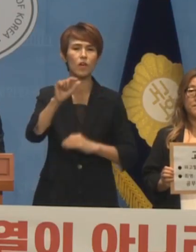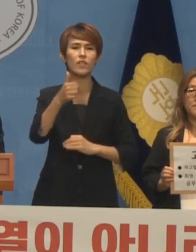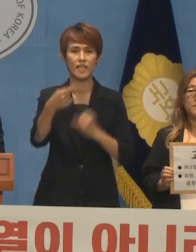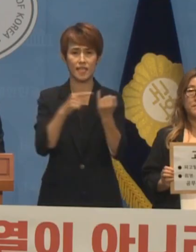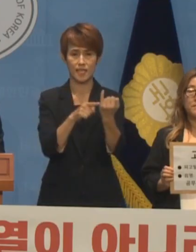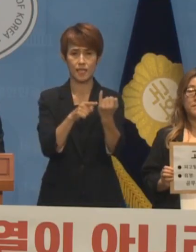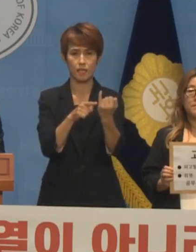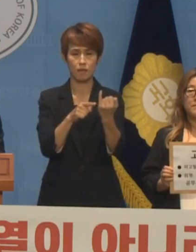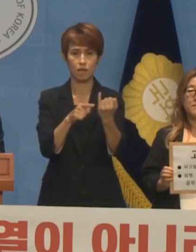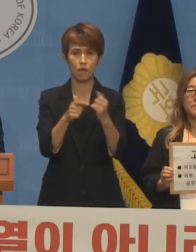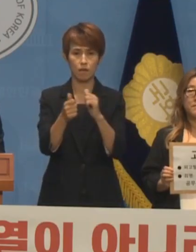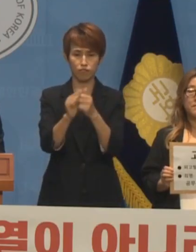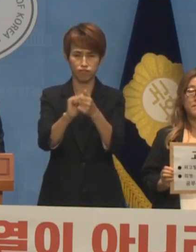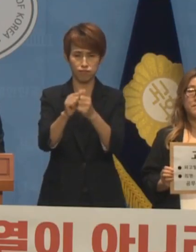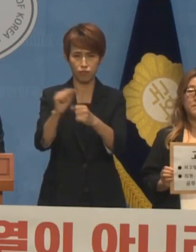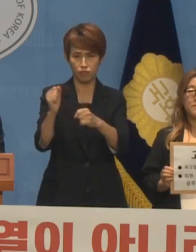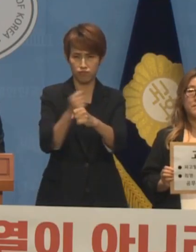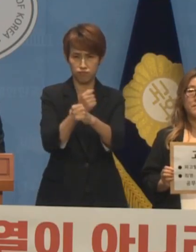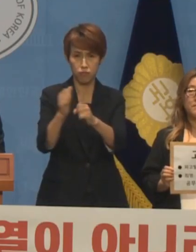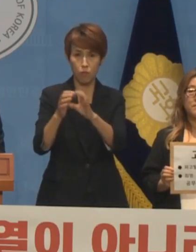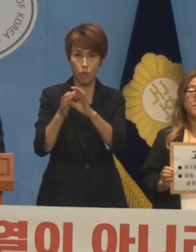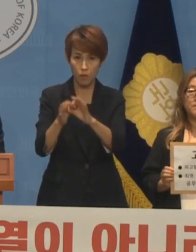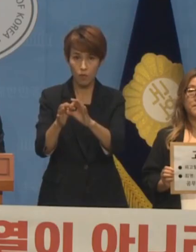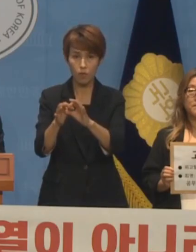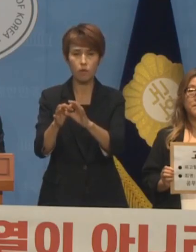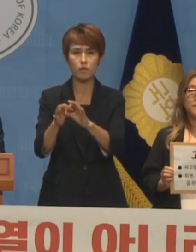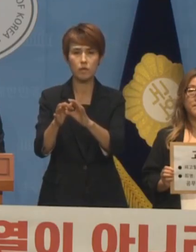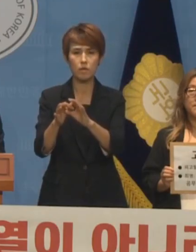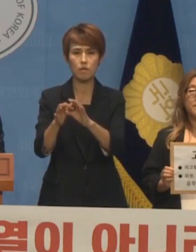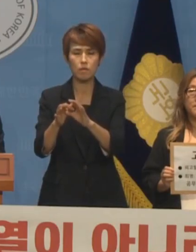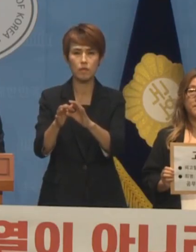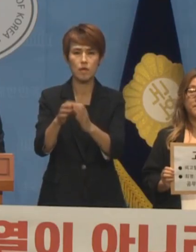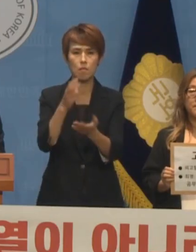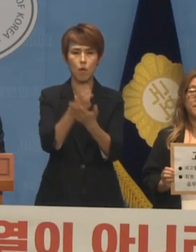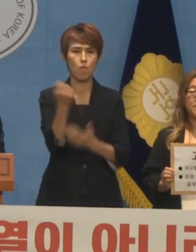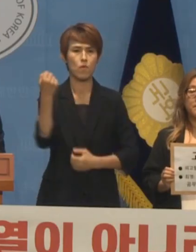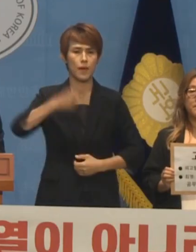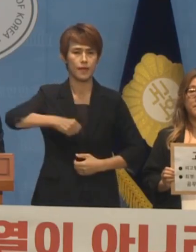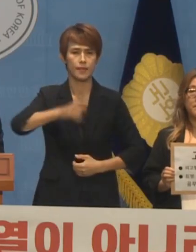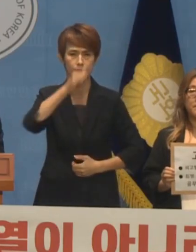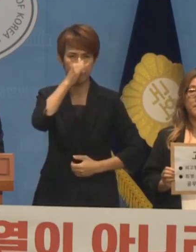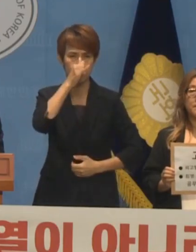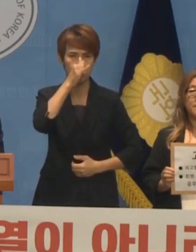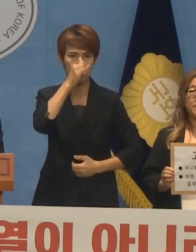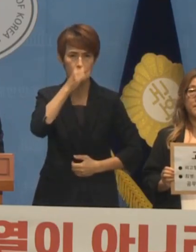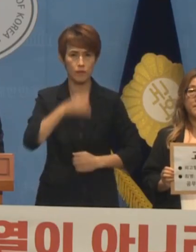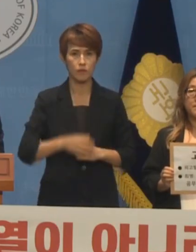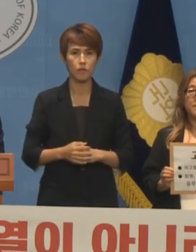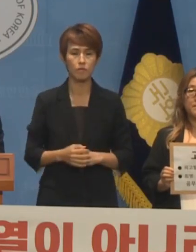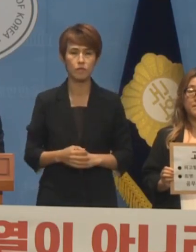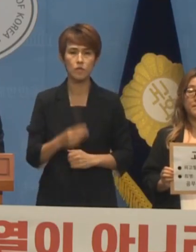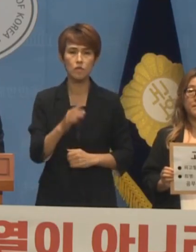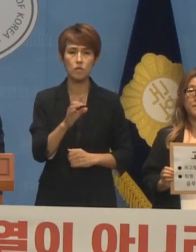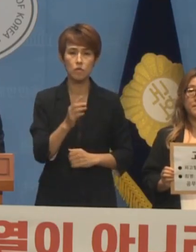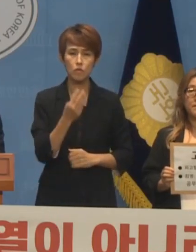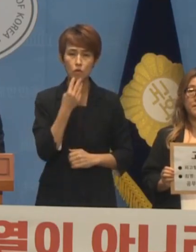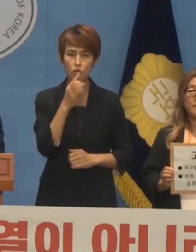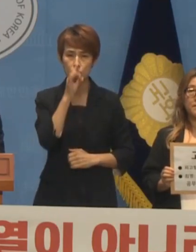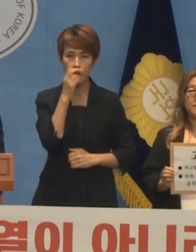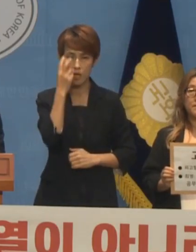김건희는 도이치모터스 주가 조작과 관련하여 자본시장법 위반 등 혐의로 서울중앙지검에